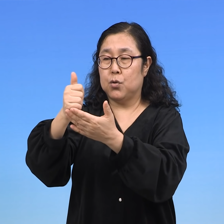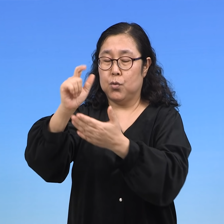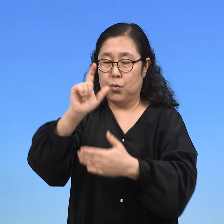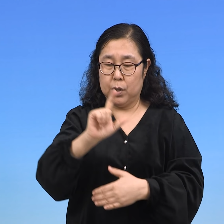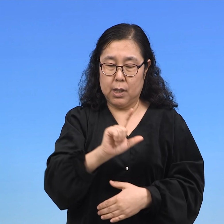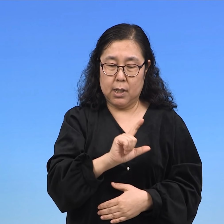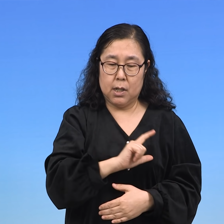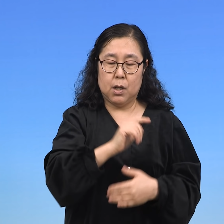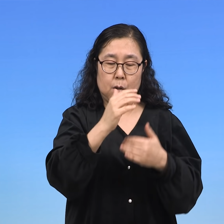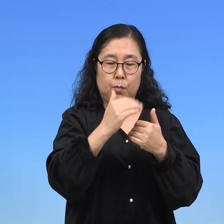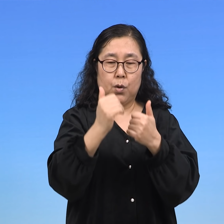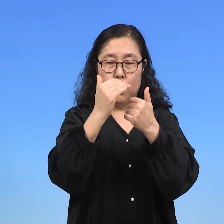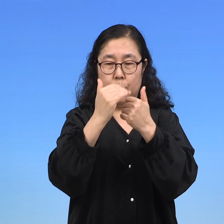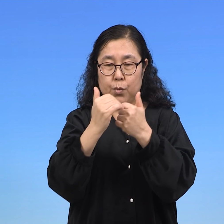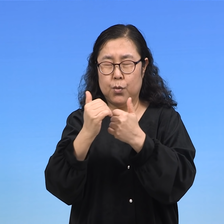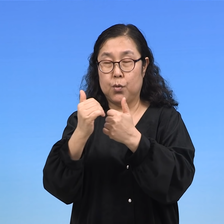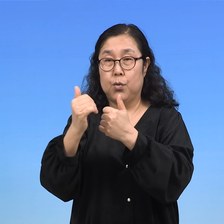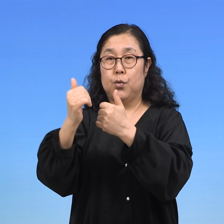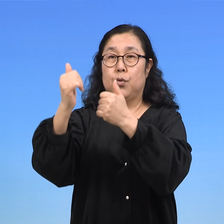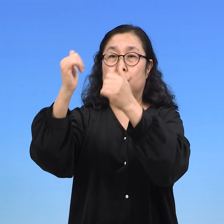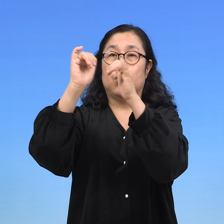예수 이름을 부르는 자,